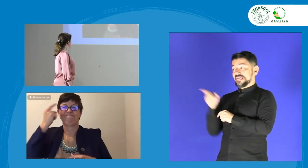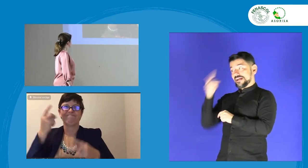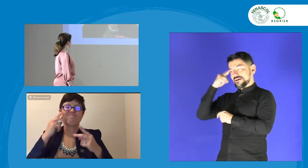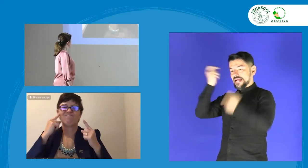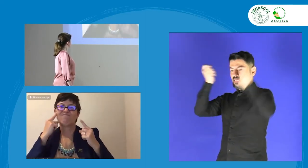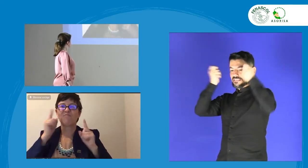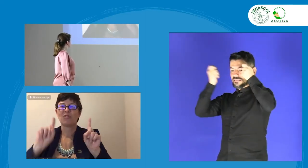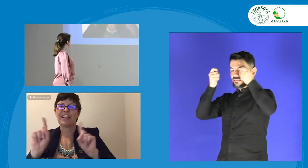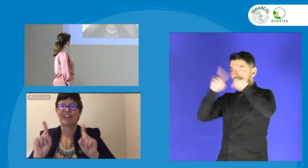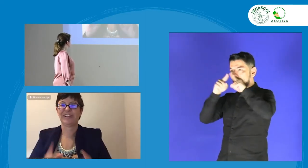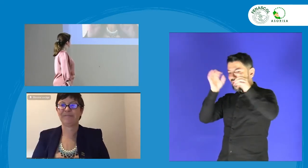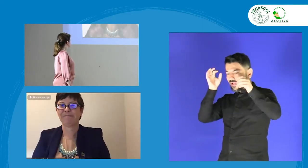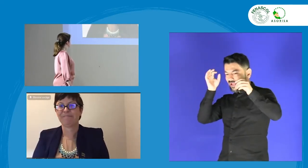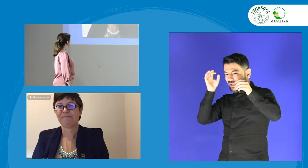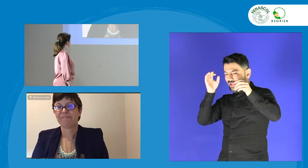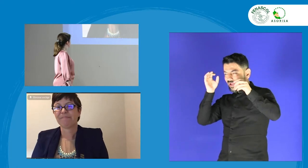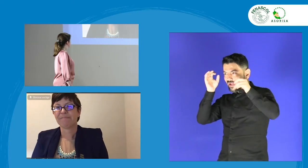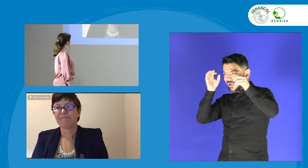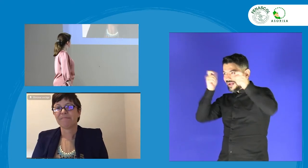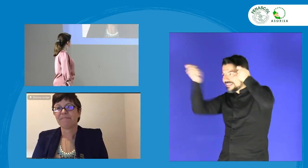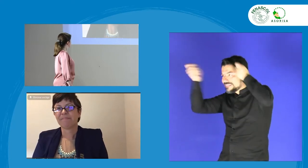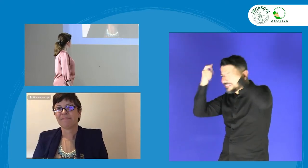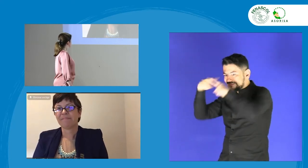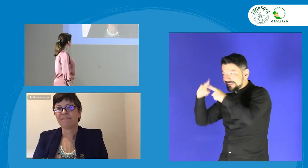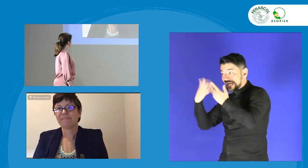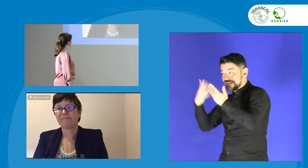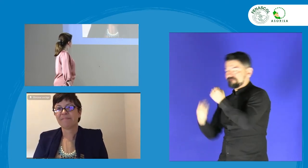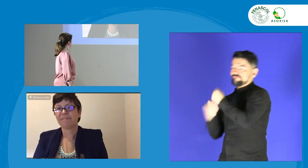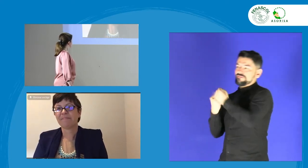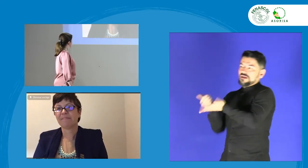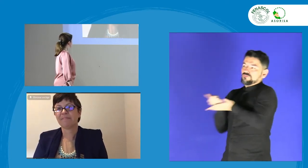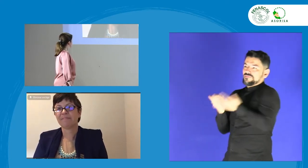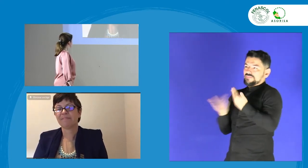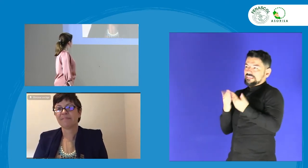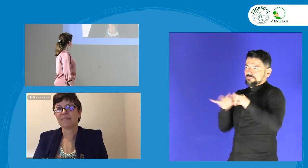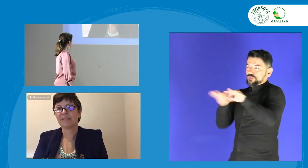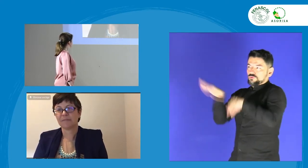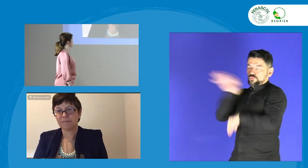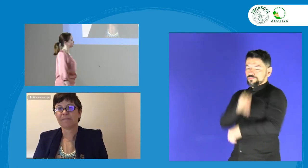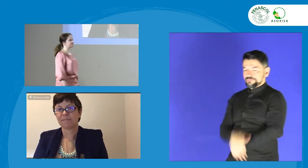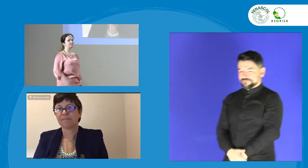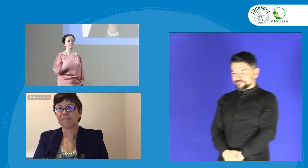y que busquemos en dónde, en qué espacios y cómo hacerlo.